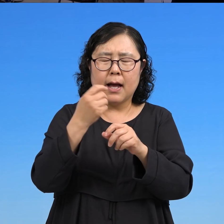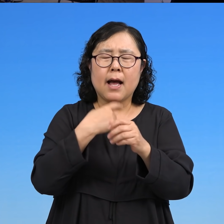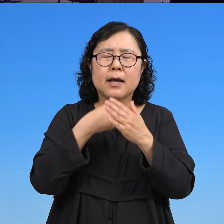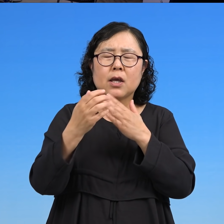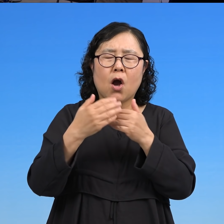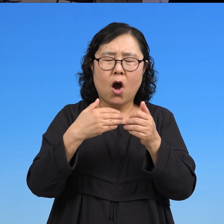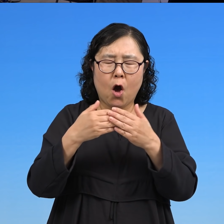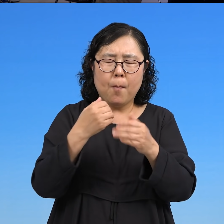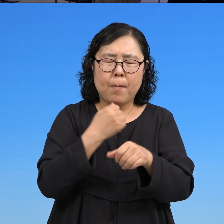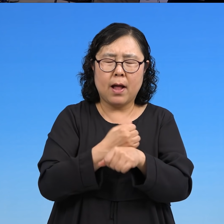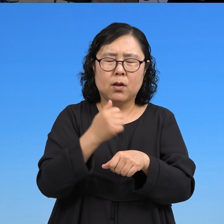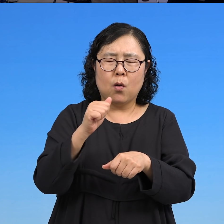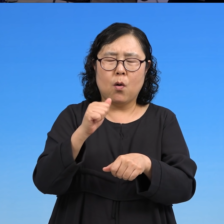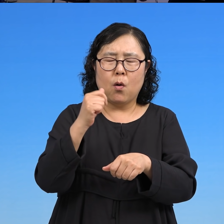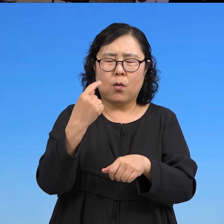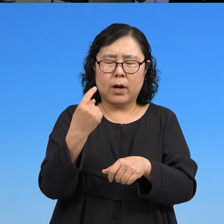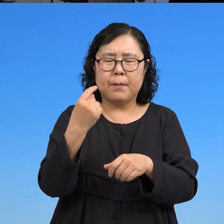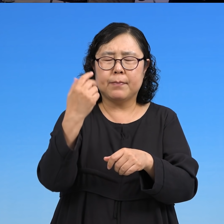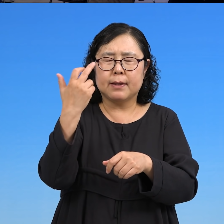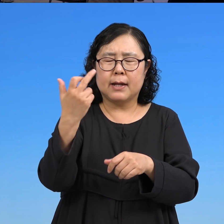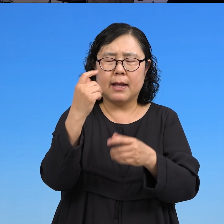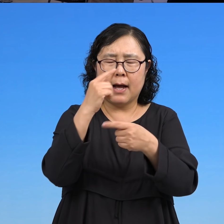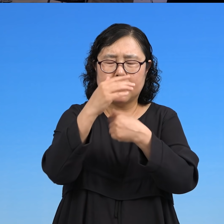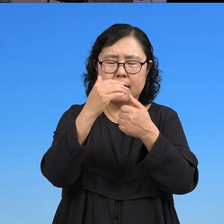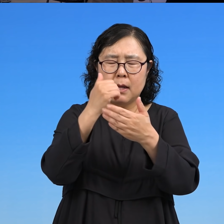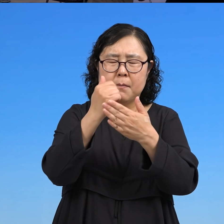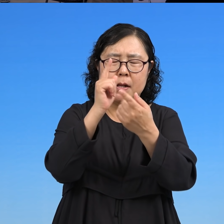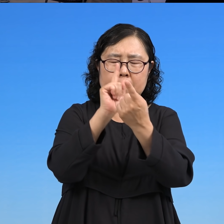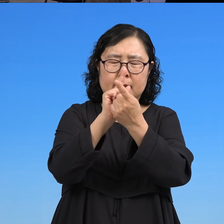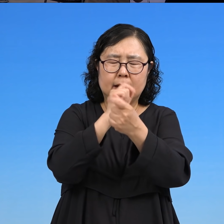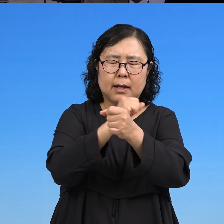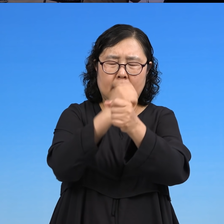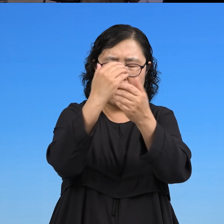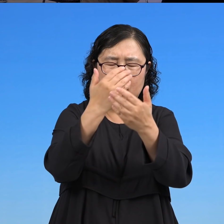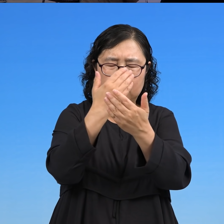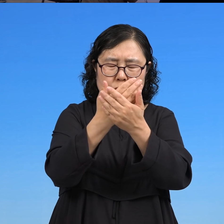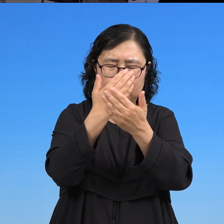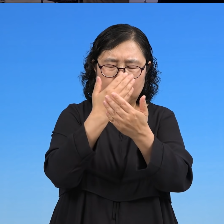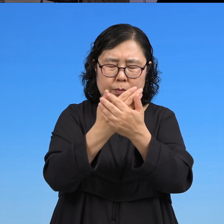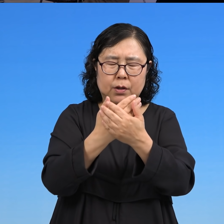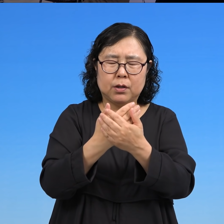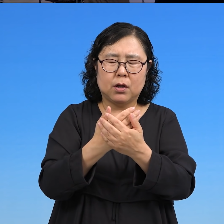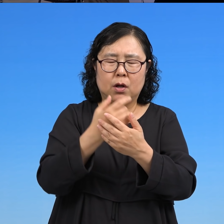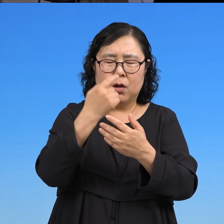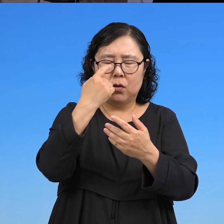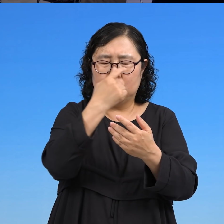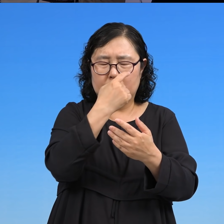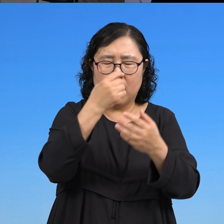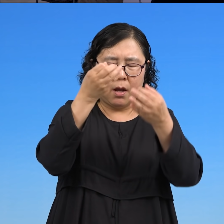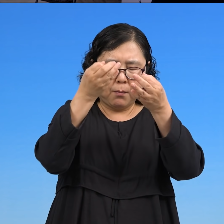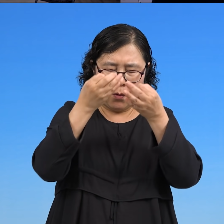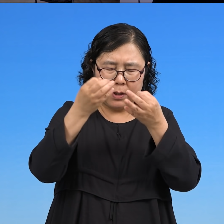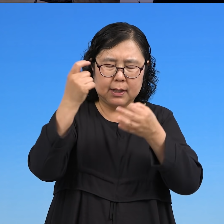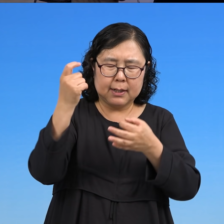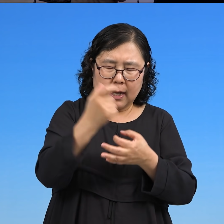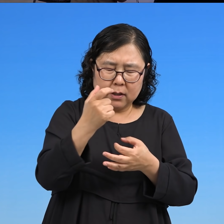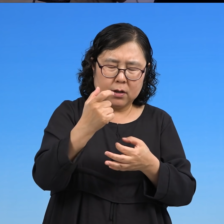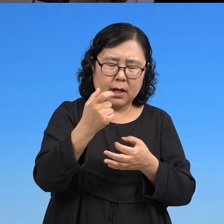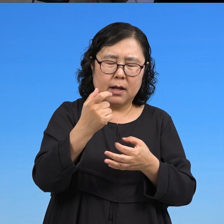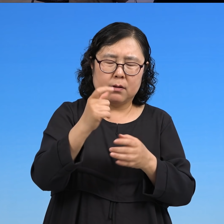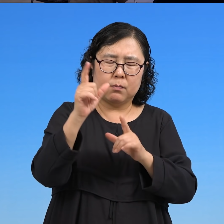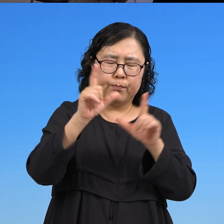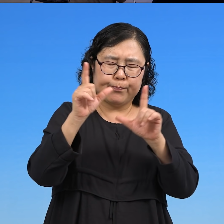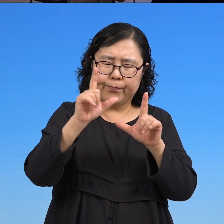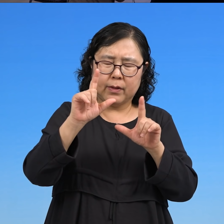경험한 호렙산의 하나님을 만나게 하여 주시옵소서. 눈으로 보이지는 강력한 그 어떤